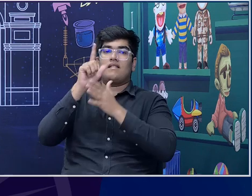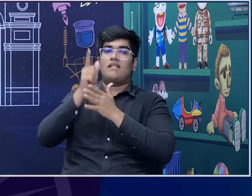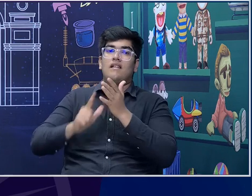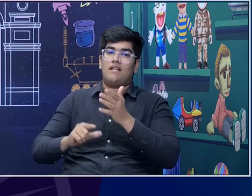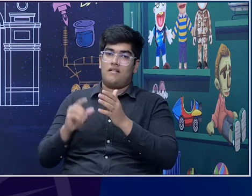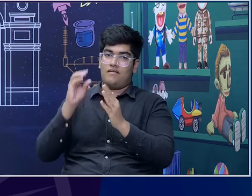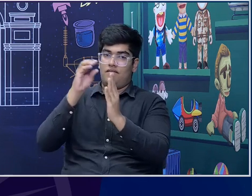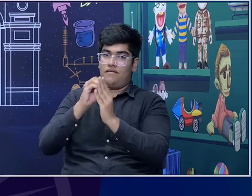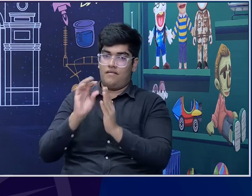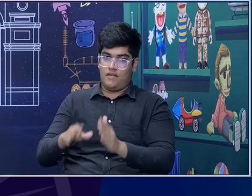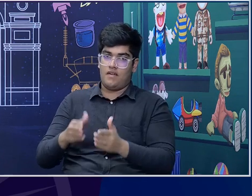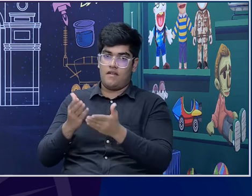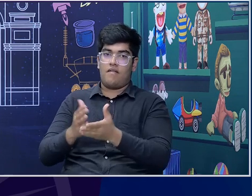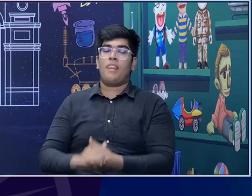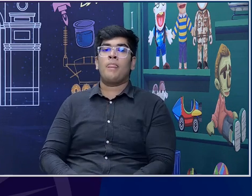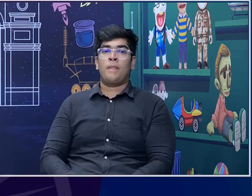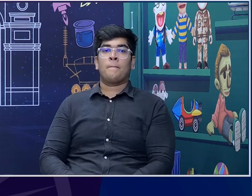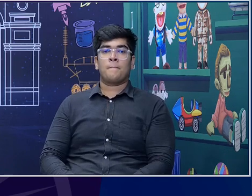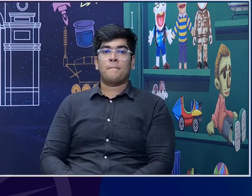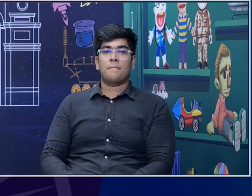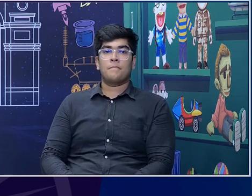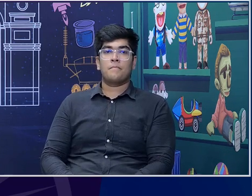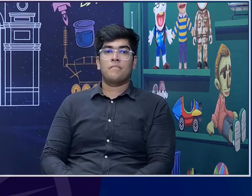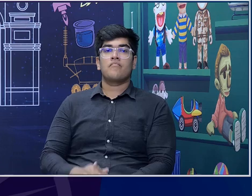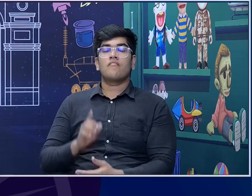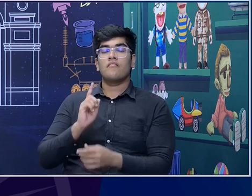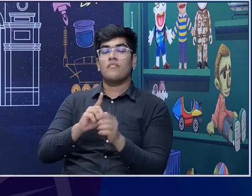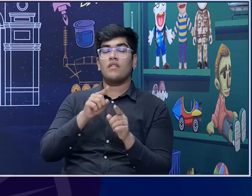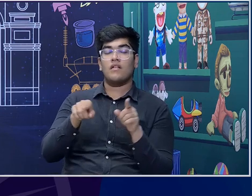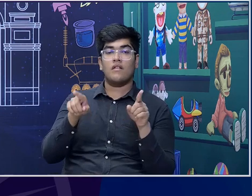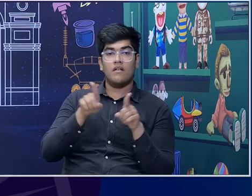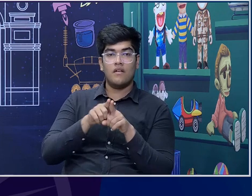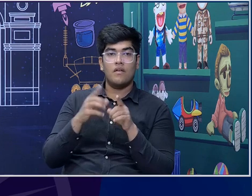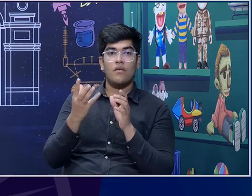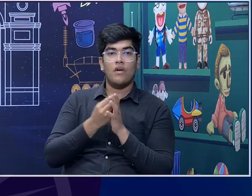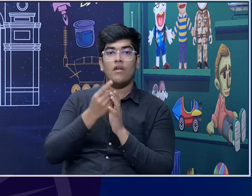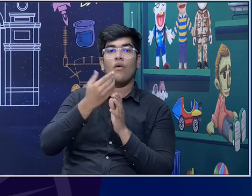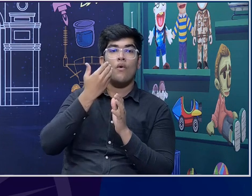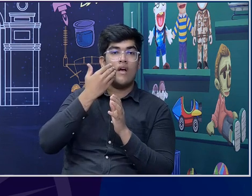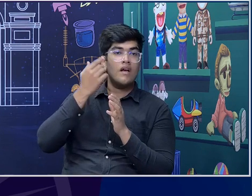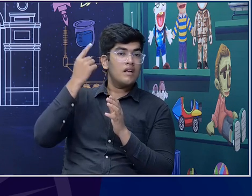इनको इनाम तो मिला लेकिन इन सब चिजों में उनके जब चोट लगी